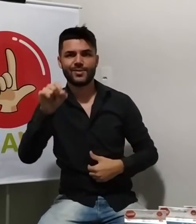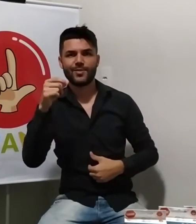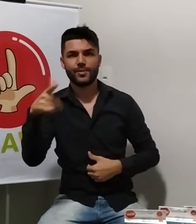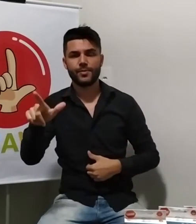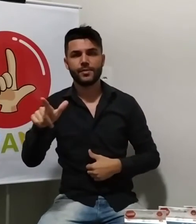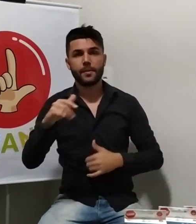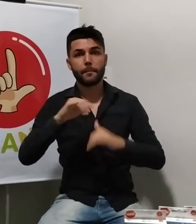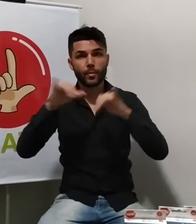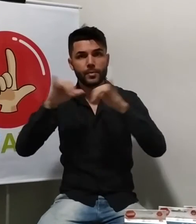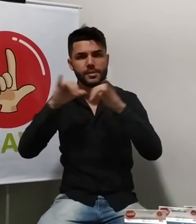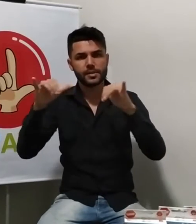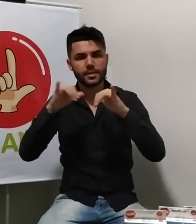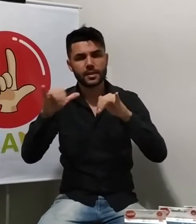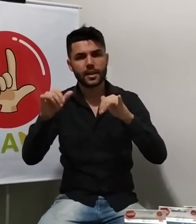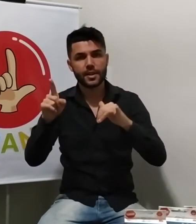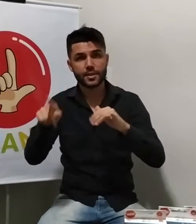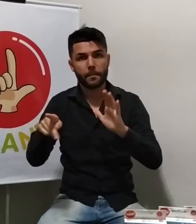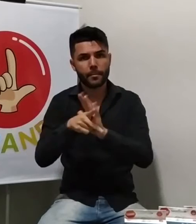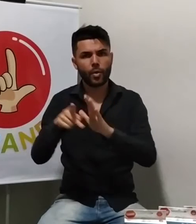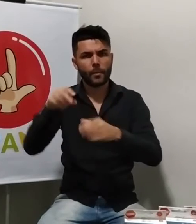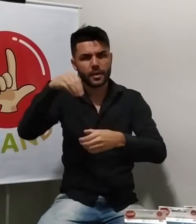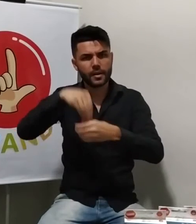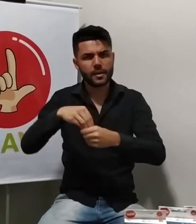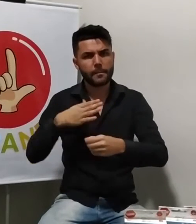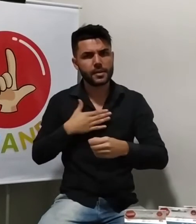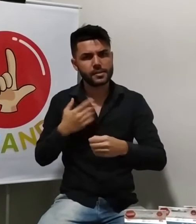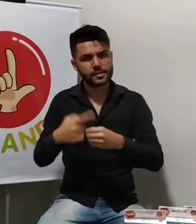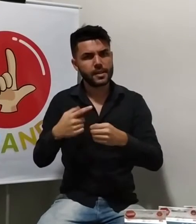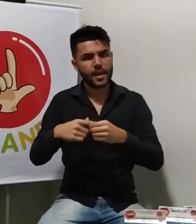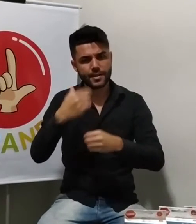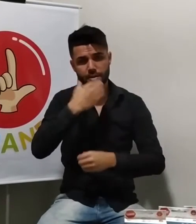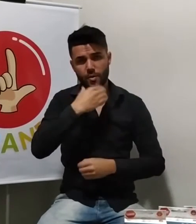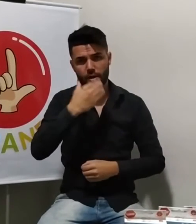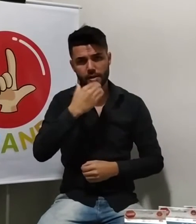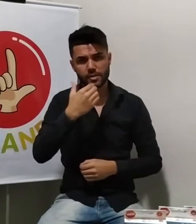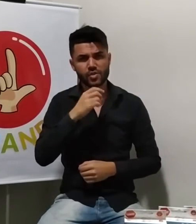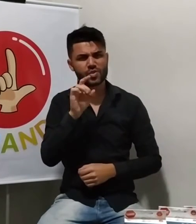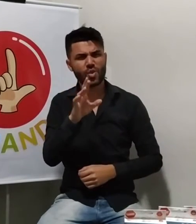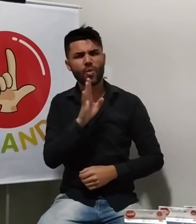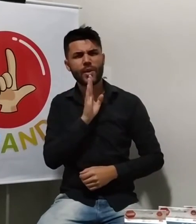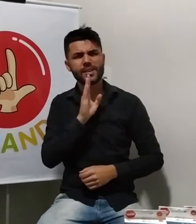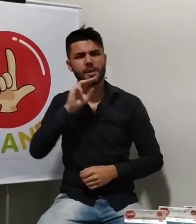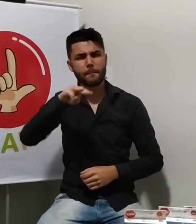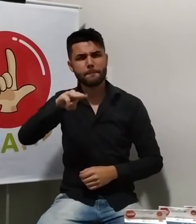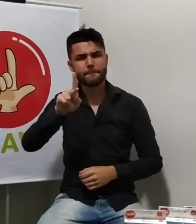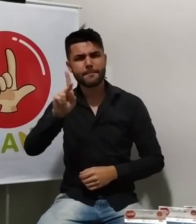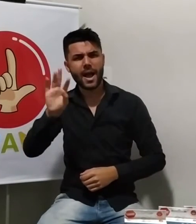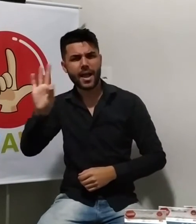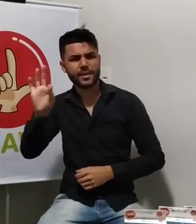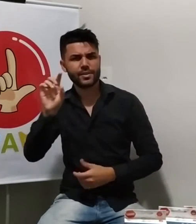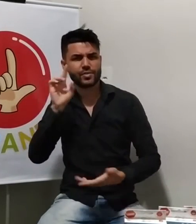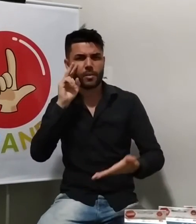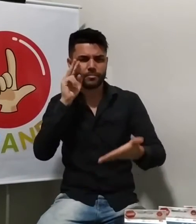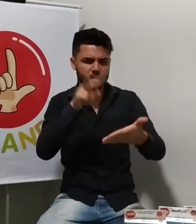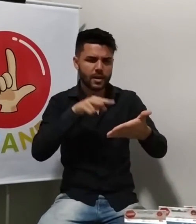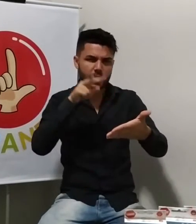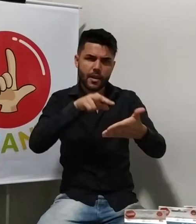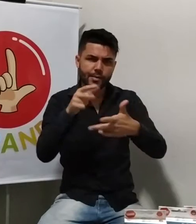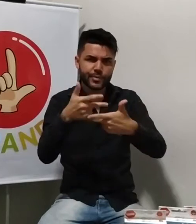na época a melhor era a SPM, né? Eu acabei passando no Rio e em São Paulo e fui pro Rio de Janeiro, lógico, né? Opa, mineiro